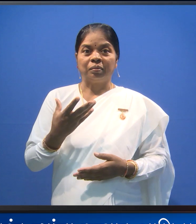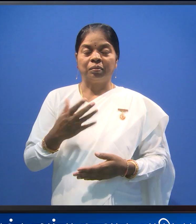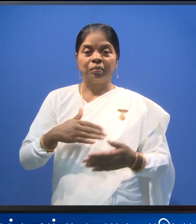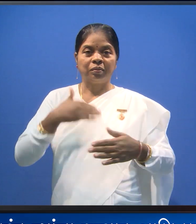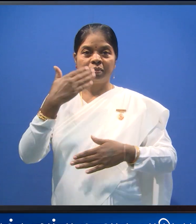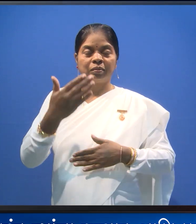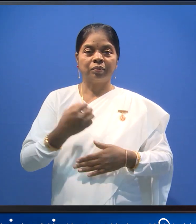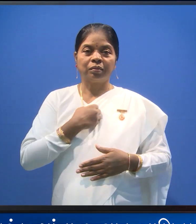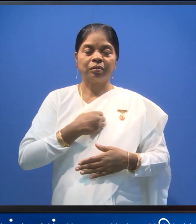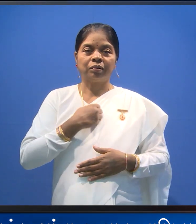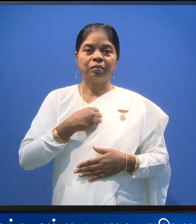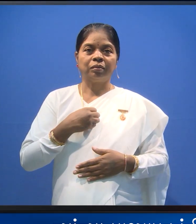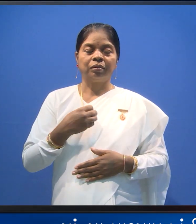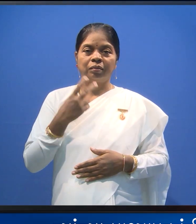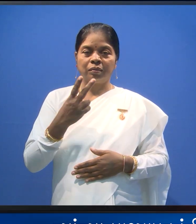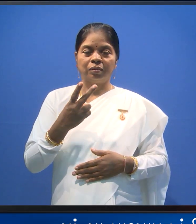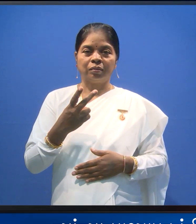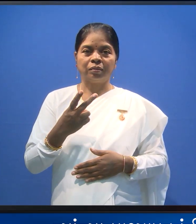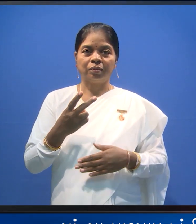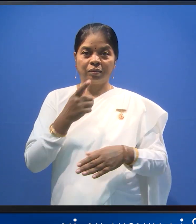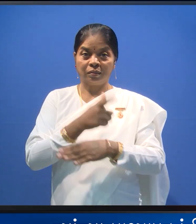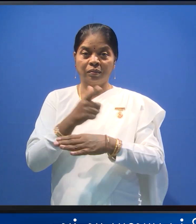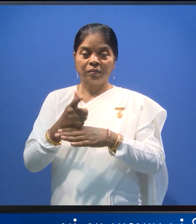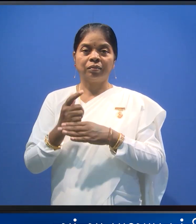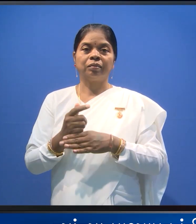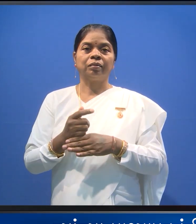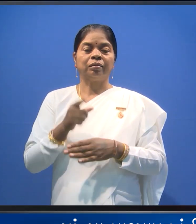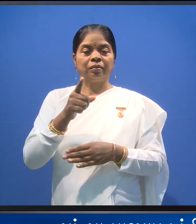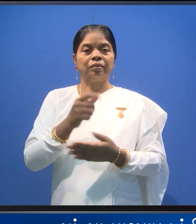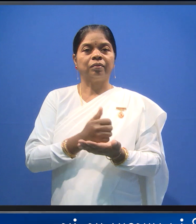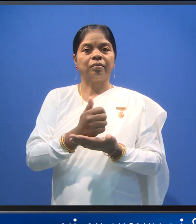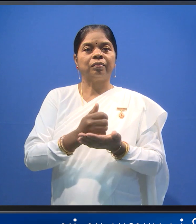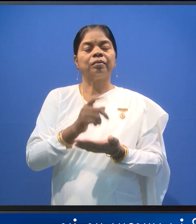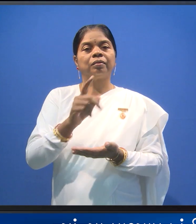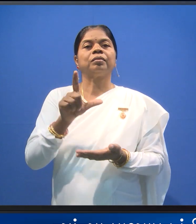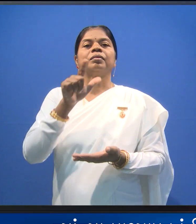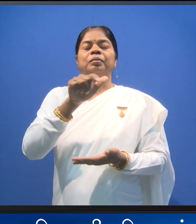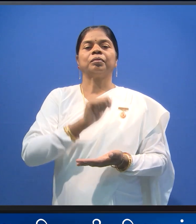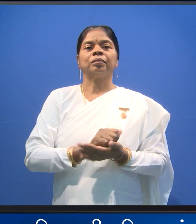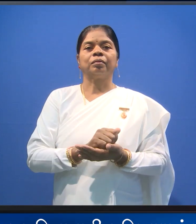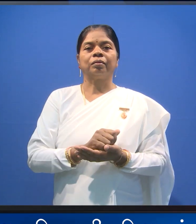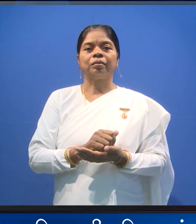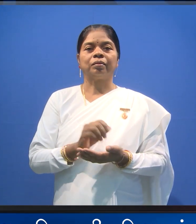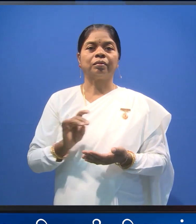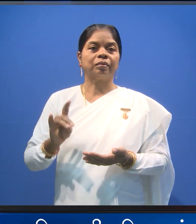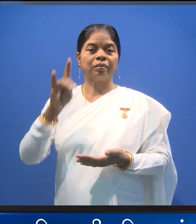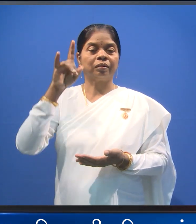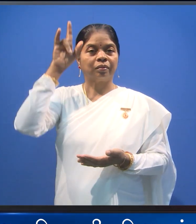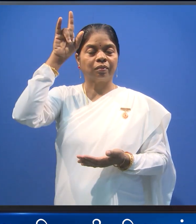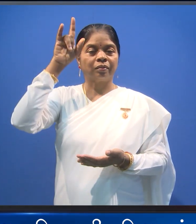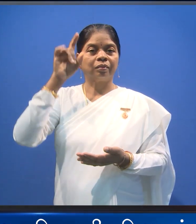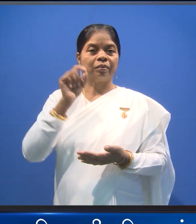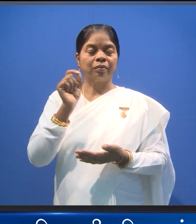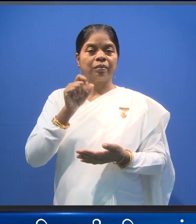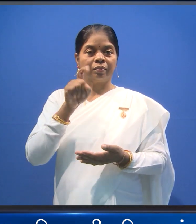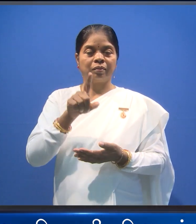पुढे जाण्याची मनोवृत्ती बघून त्यांच्या प्राध्यापकाने त्यांना मदत केली. अंतराळ विज्ञानातील